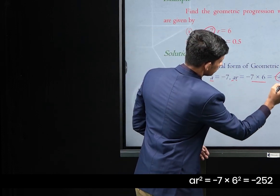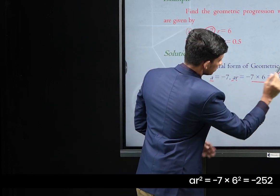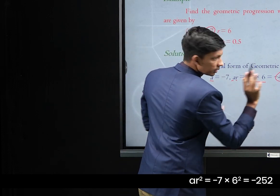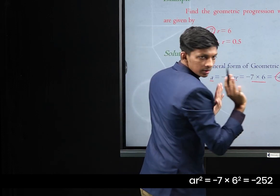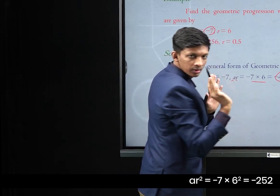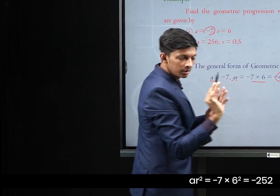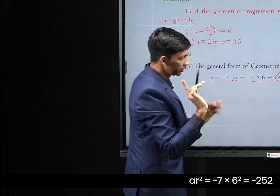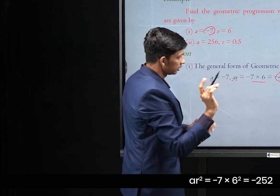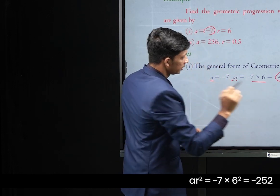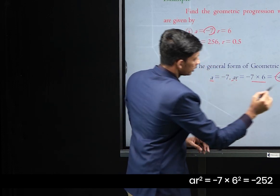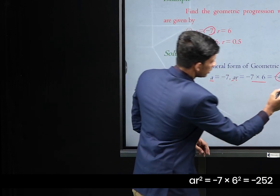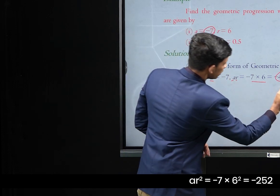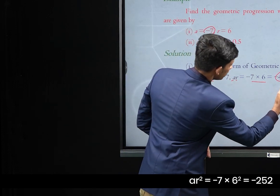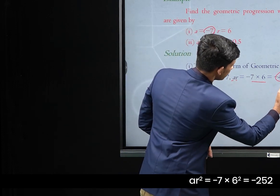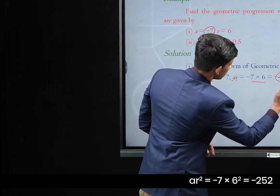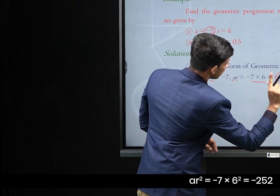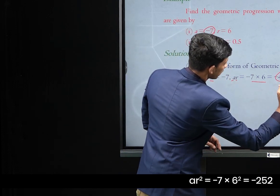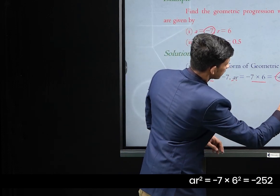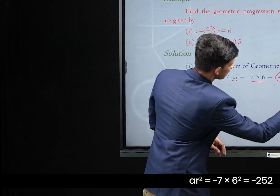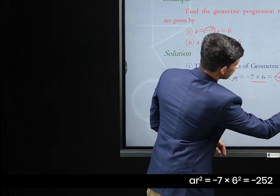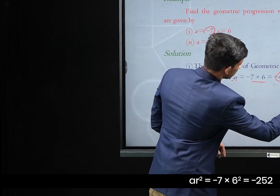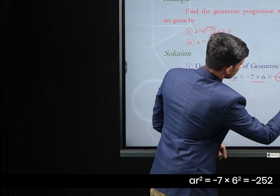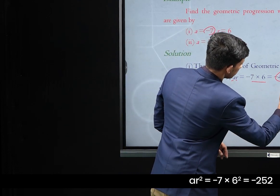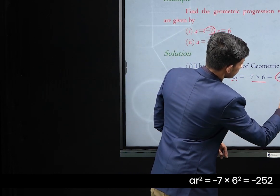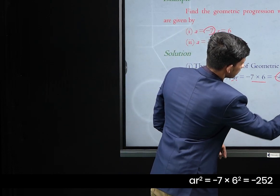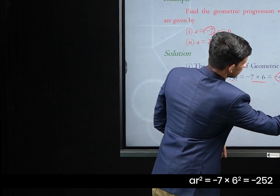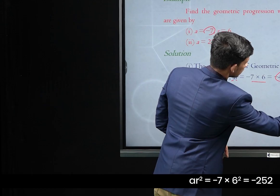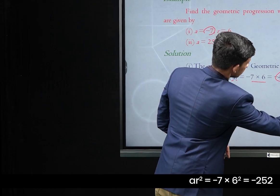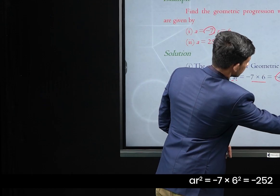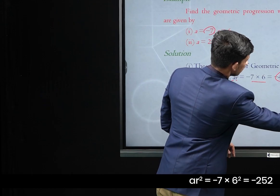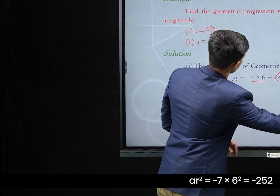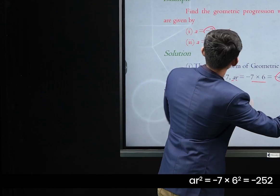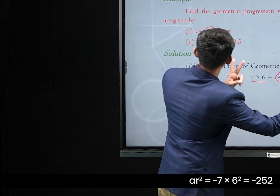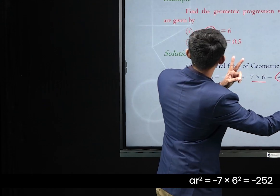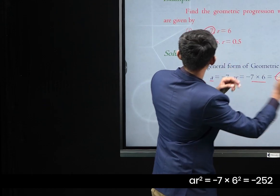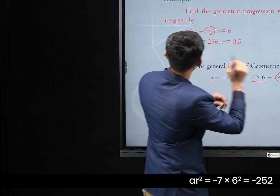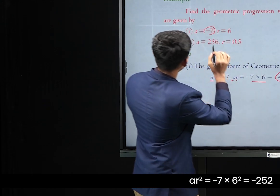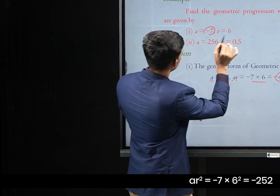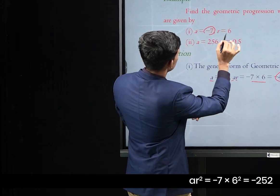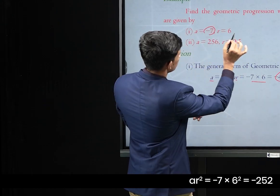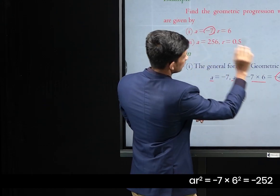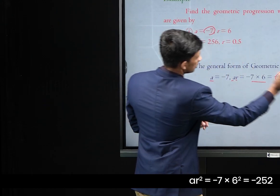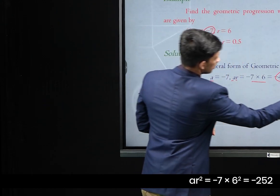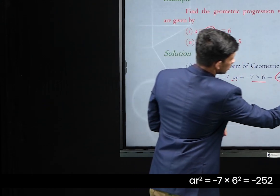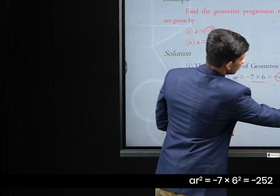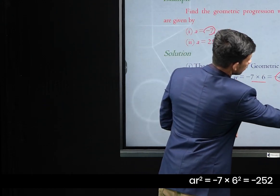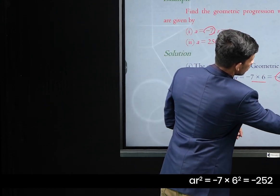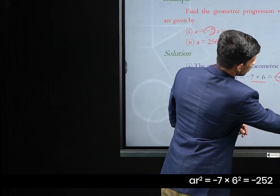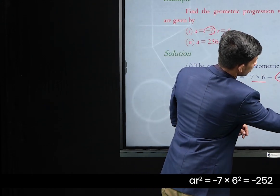comma AR square is equal to minus 7 into 6 square is equal to minus 252.